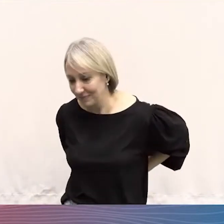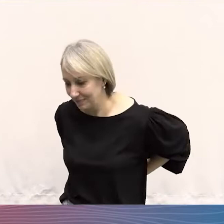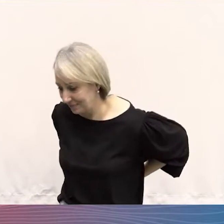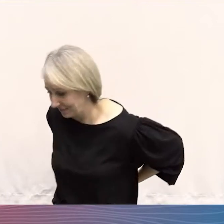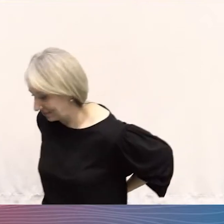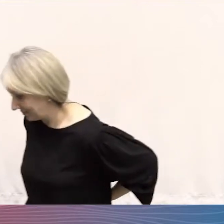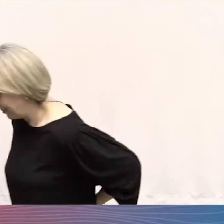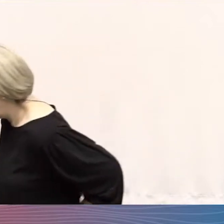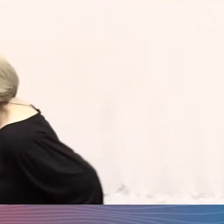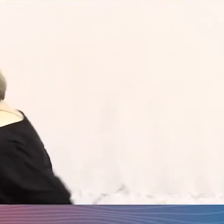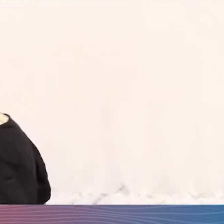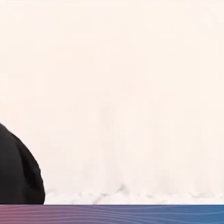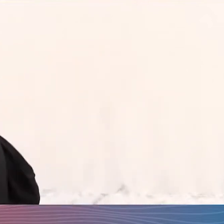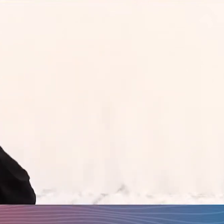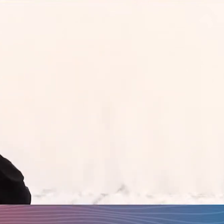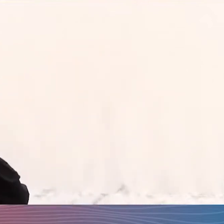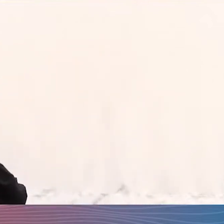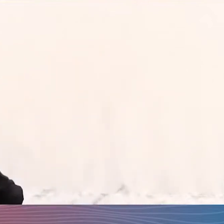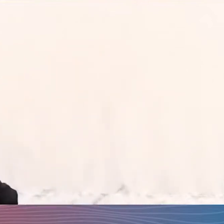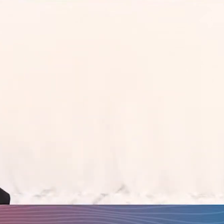por exemplo, né?